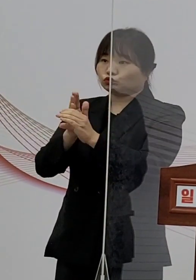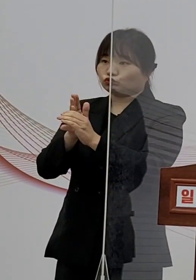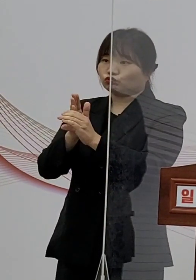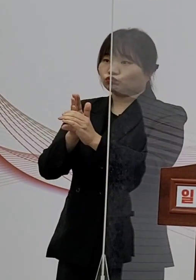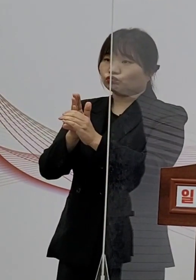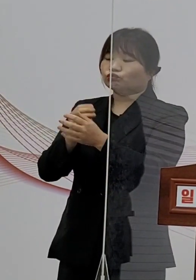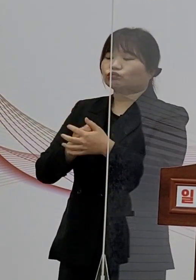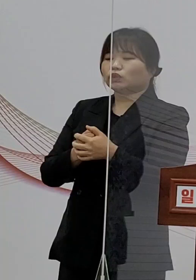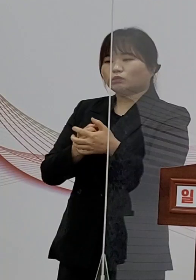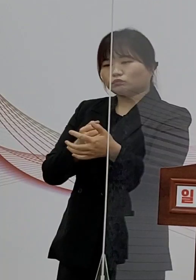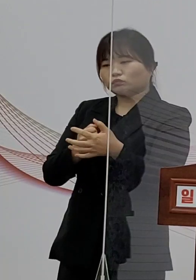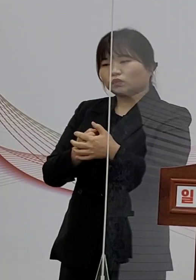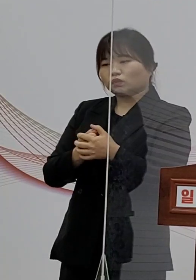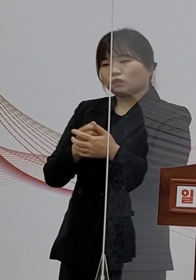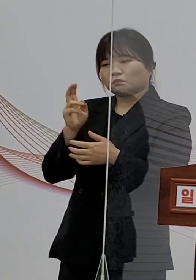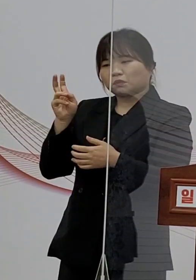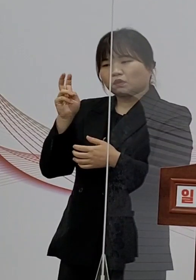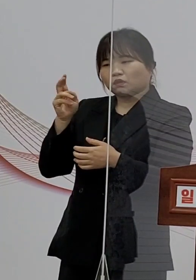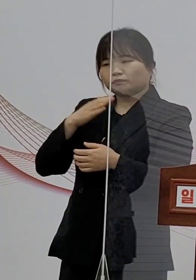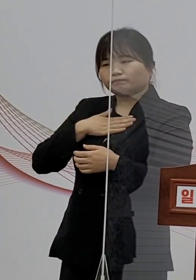그래서 저희는